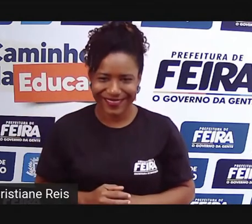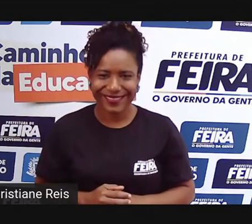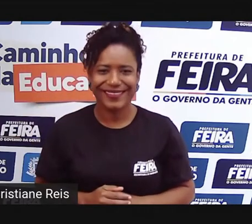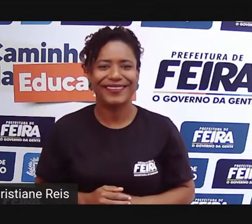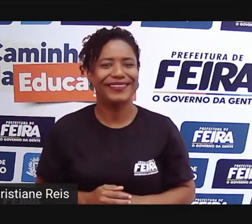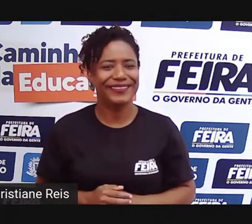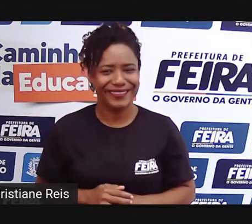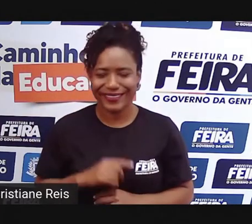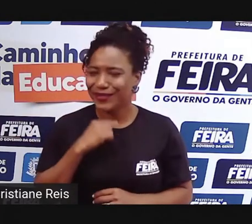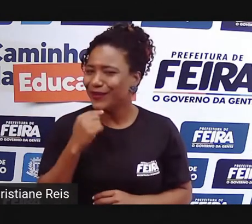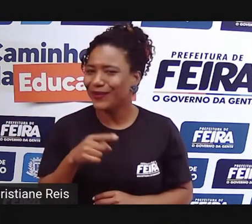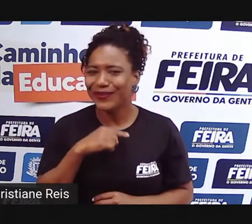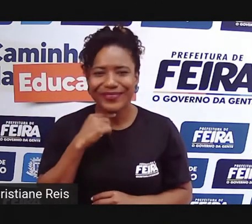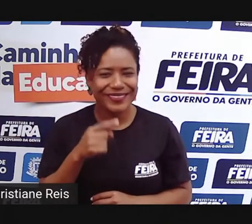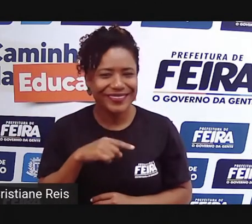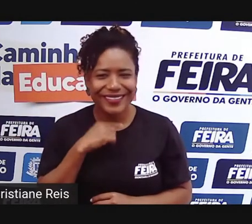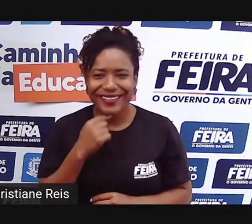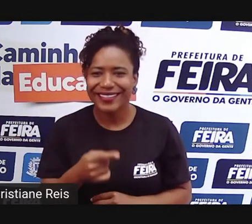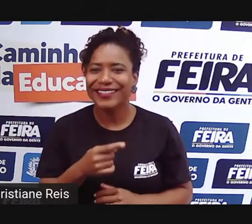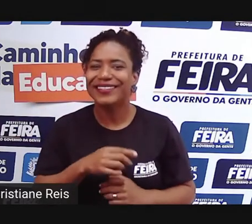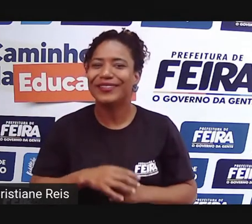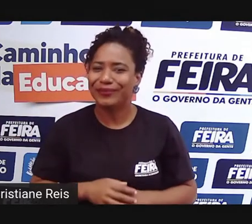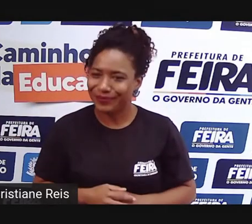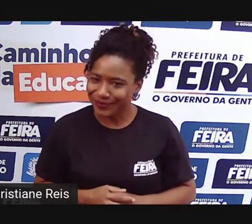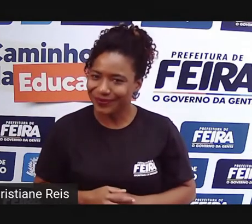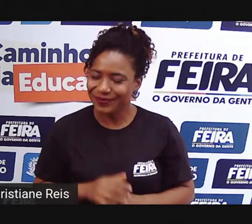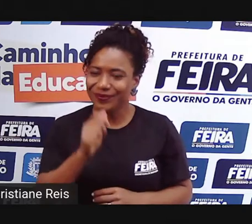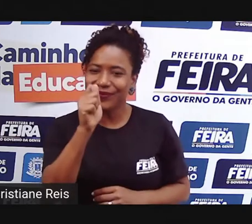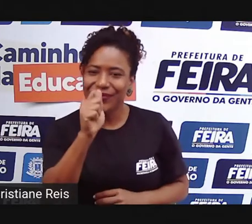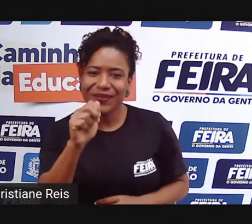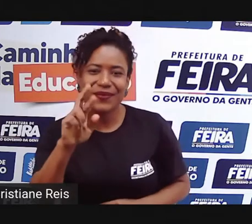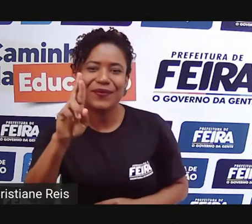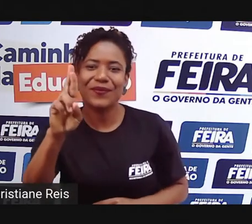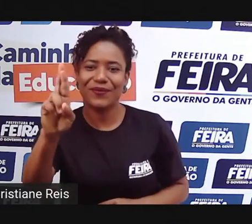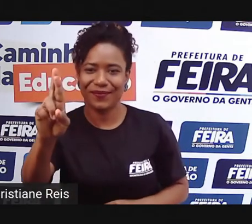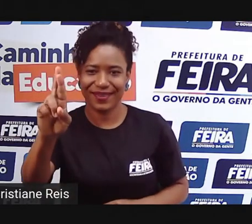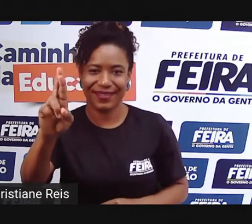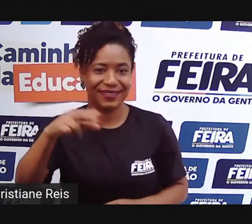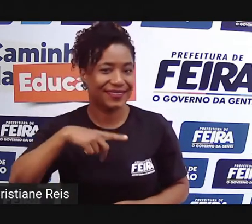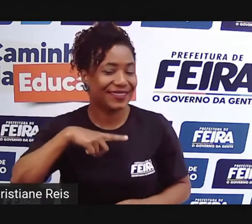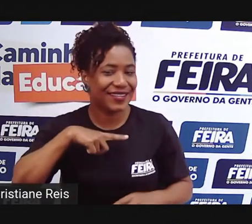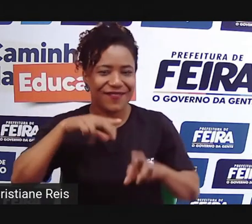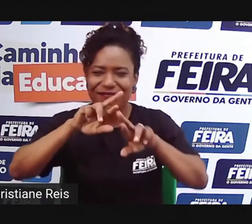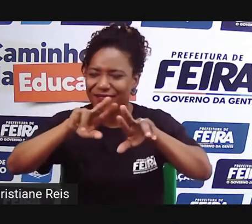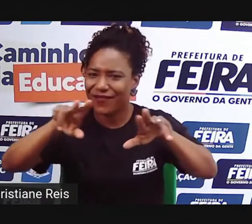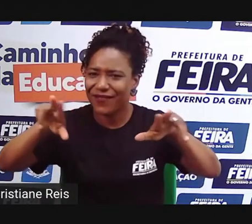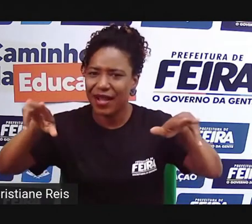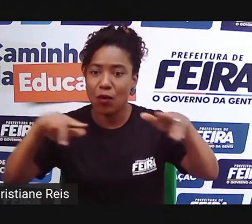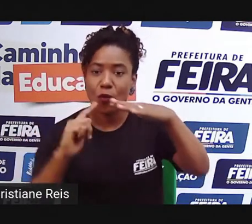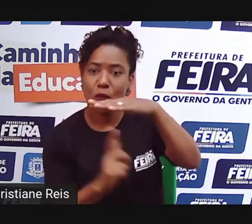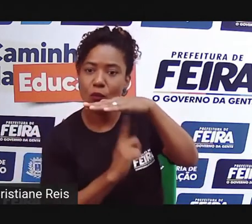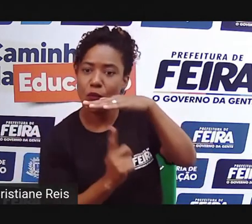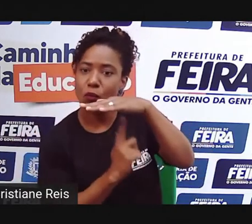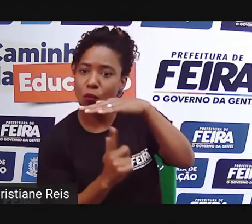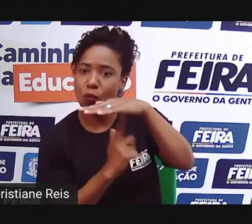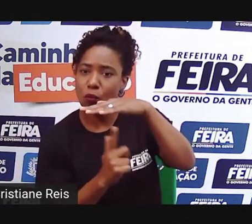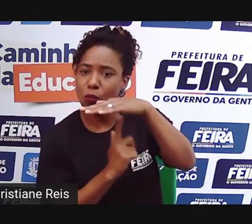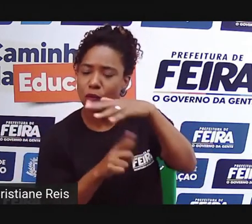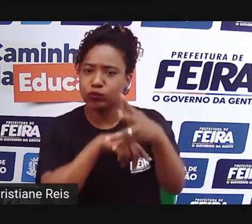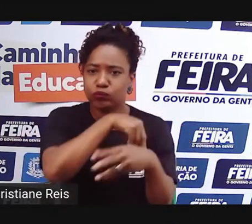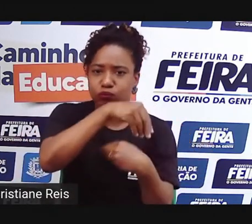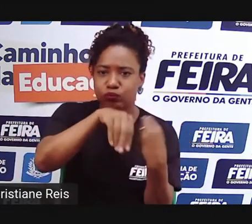Não conseguimos. Porque o ar é formado por vários gases, isso mesmo. Tem